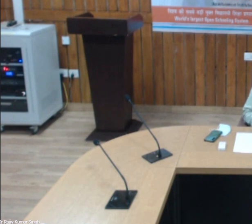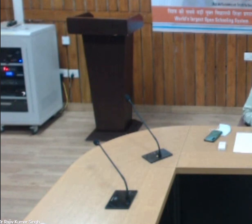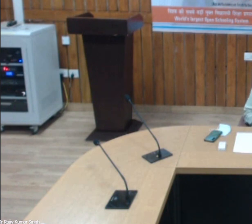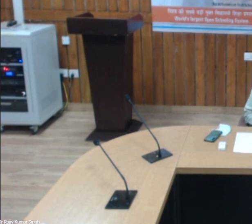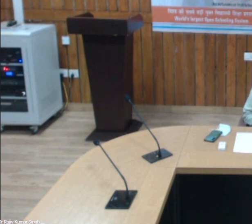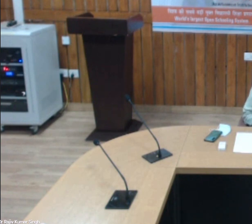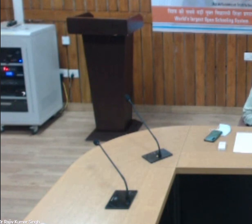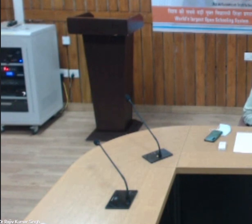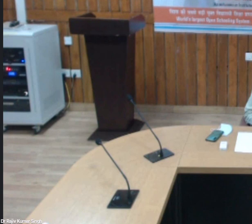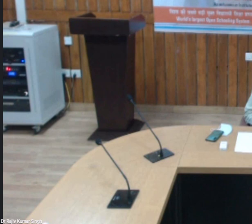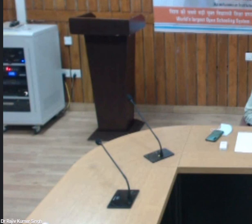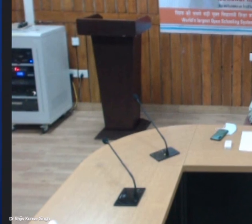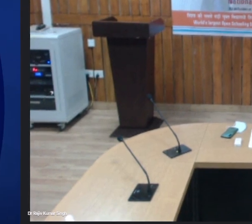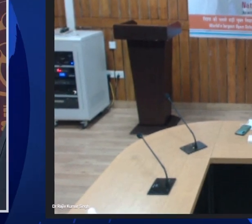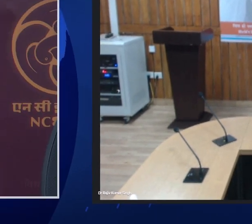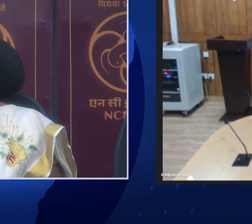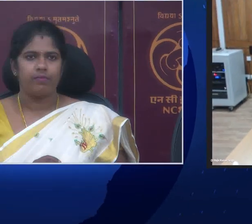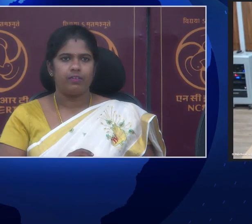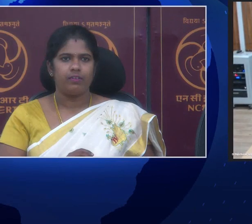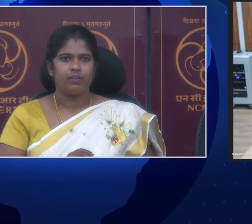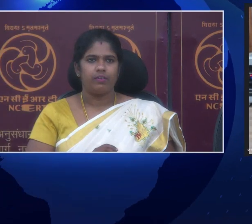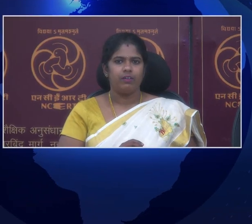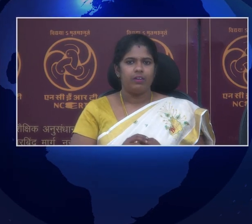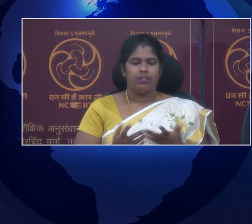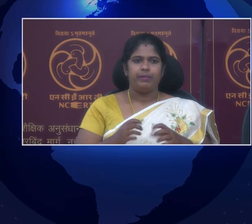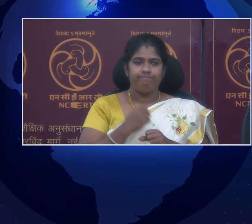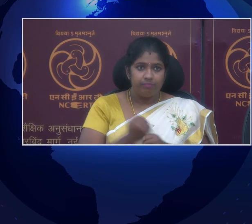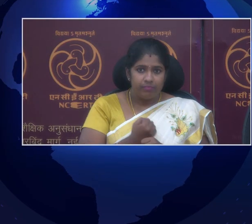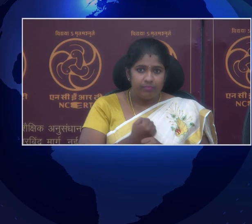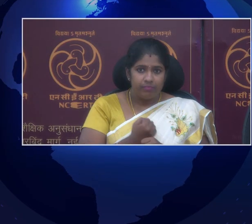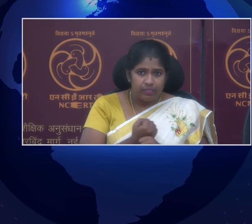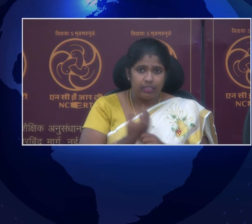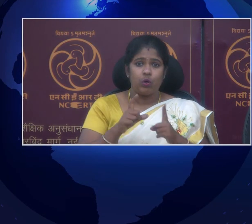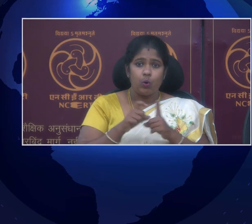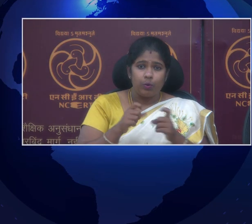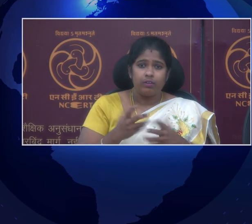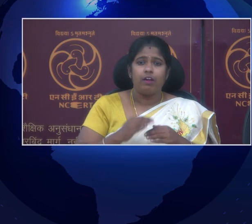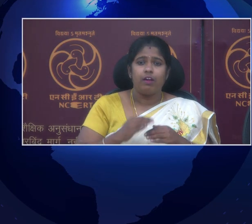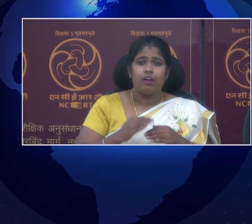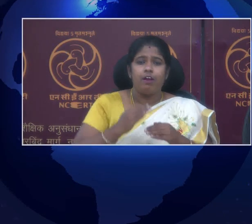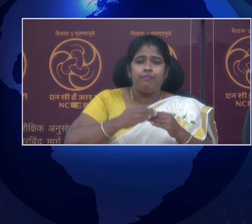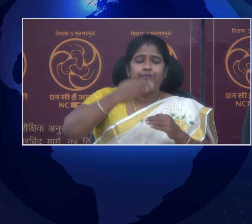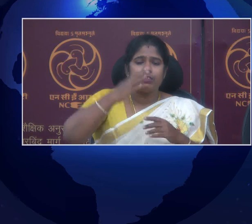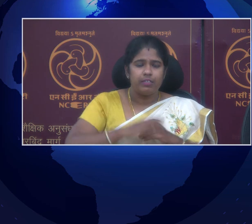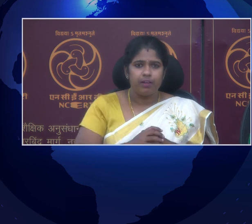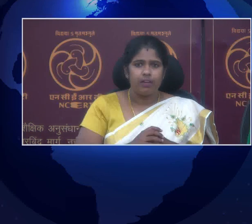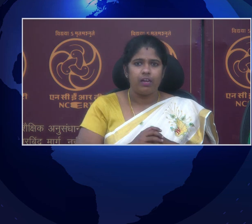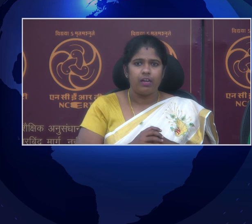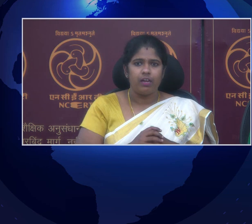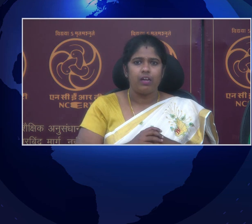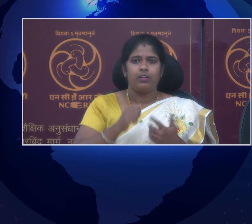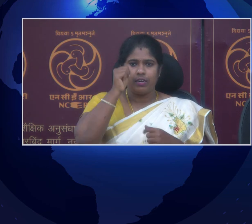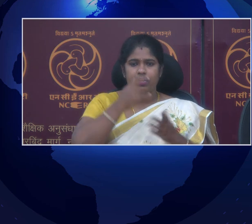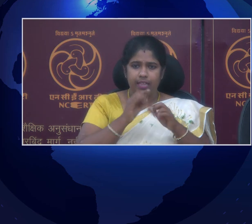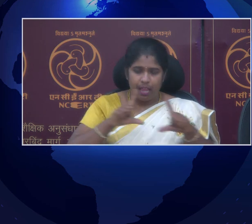कार्य कर रहे हैं। तो मुझे लगता है कि आने वाले समय में जो भारतीय सांकेतिक